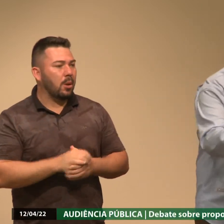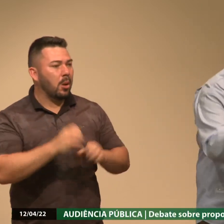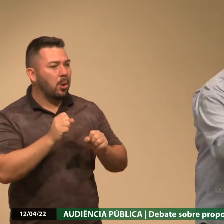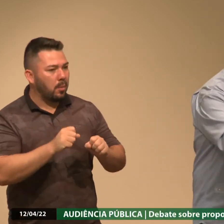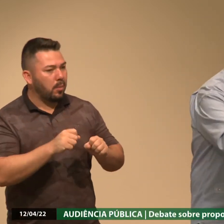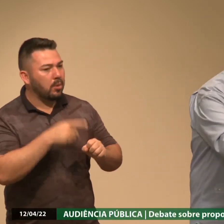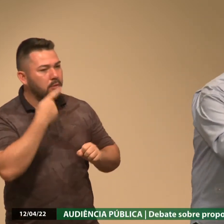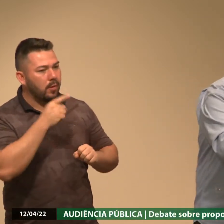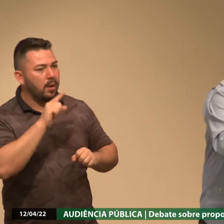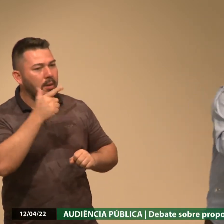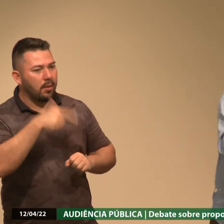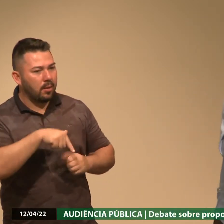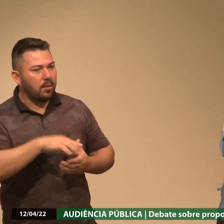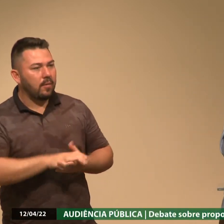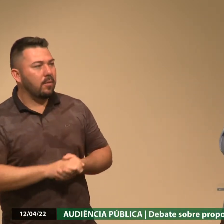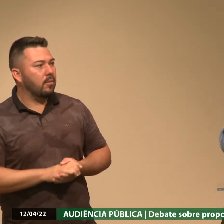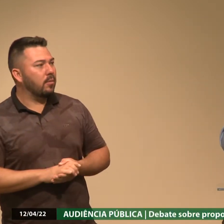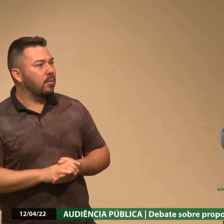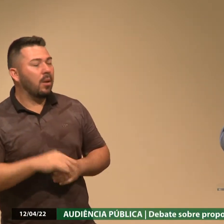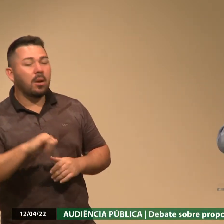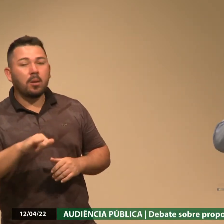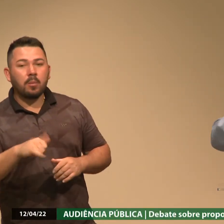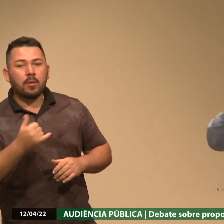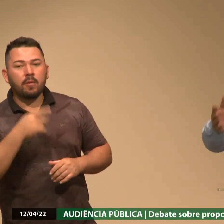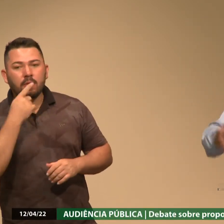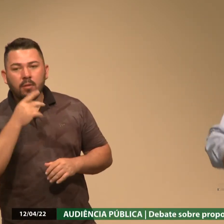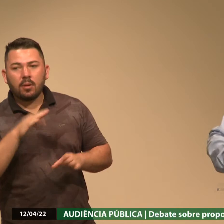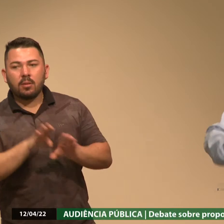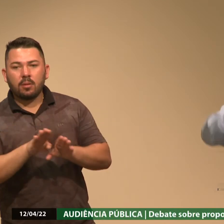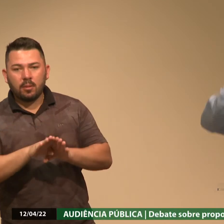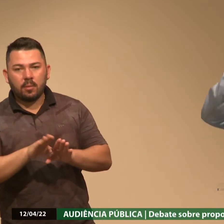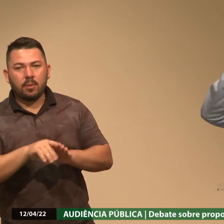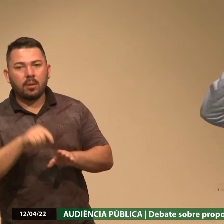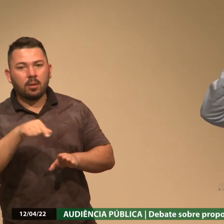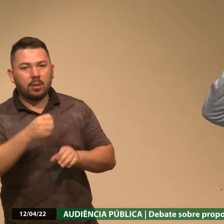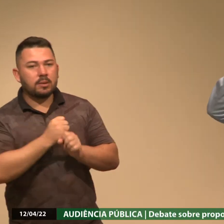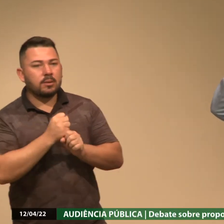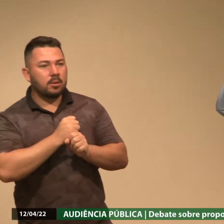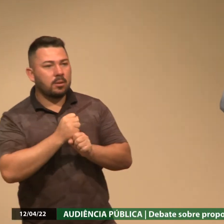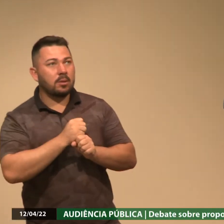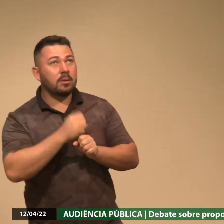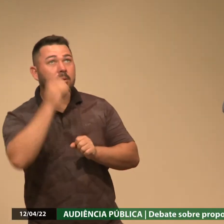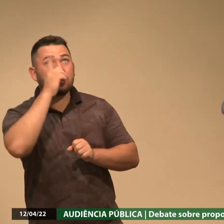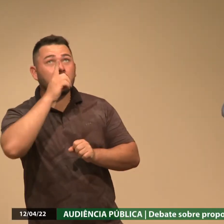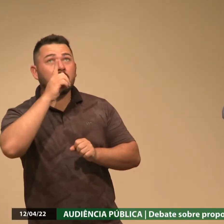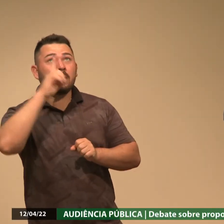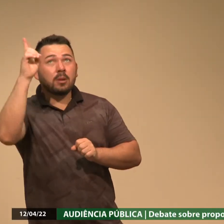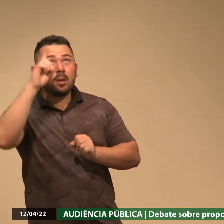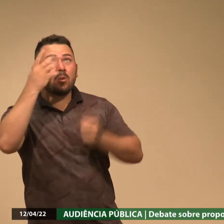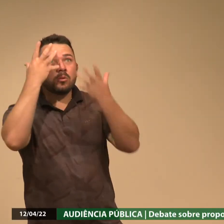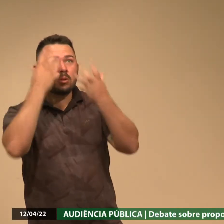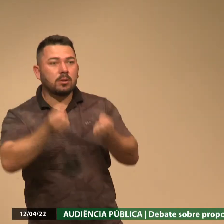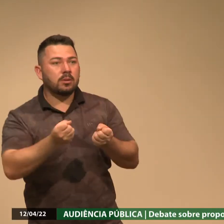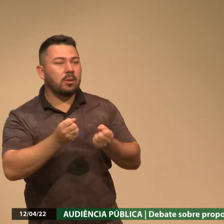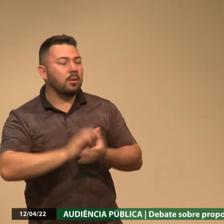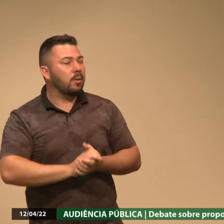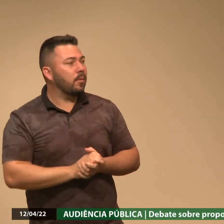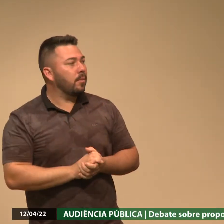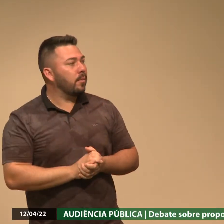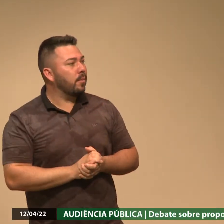pode aproveitando e dizer que a nossa festa esse ano se Deus e o bondoso pai nos